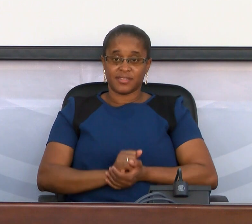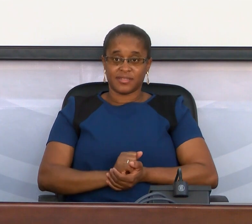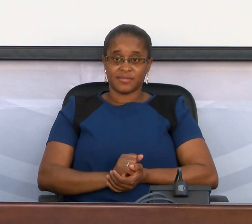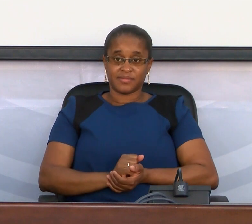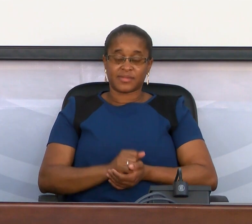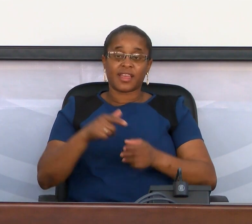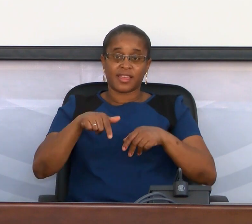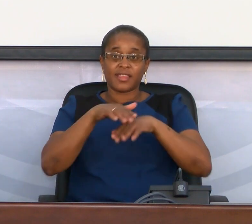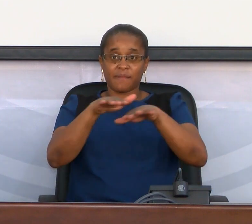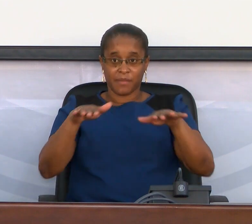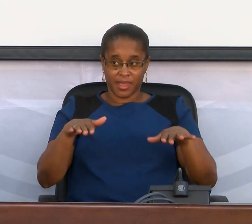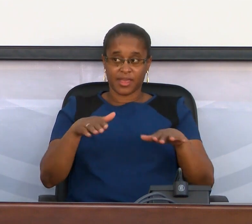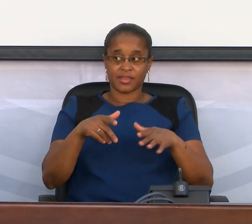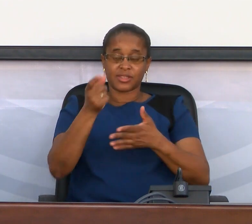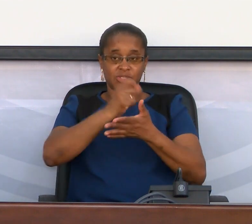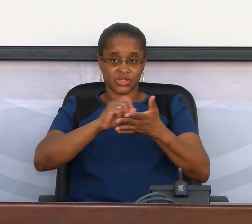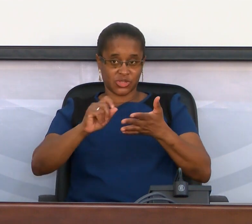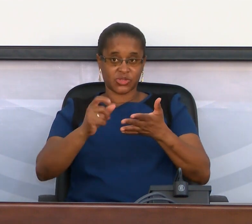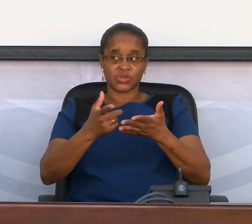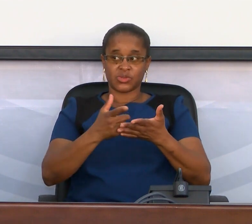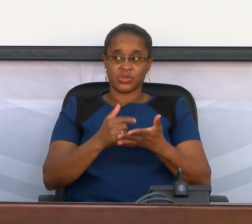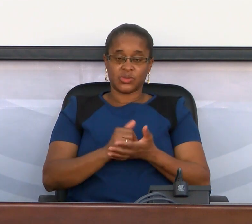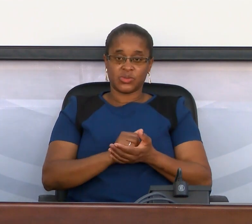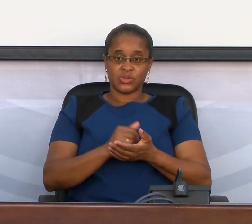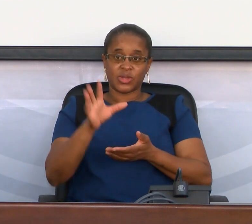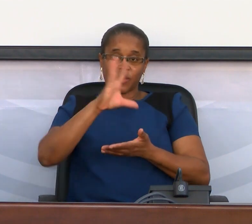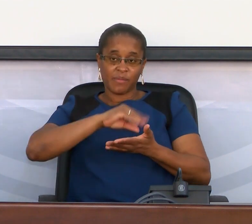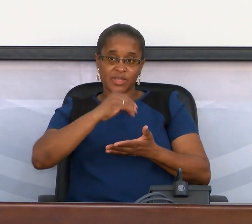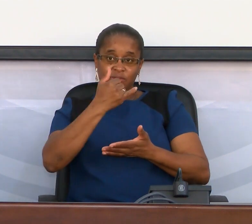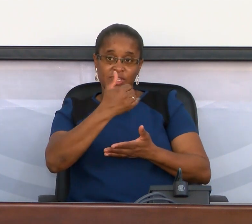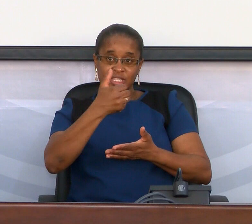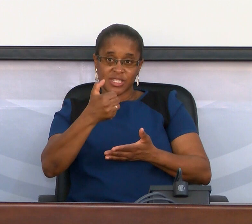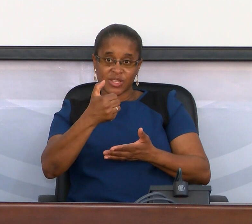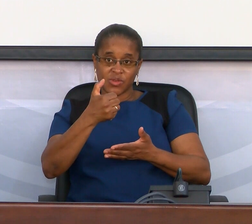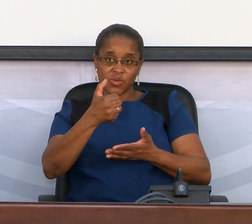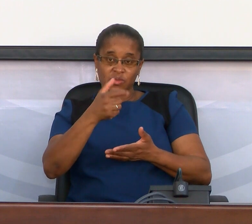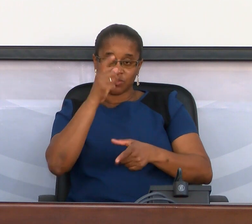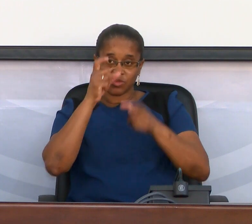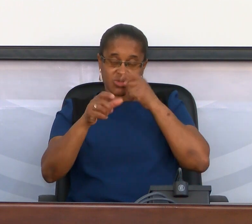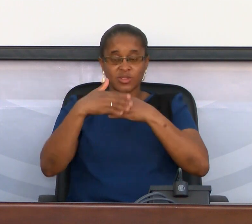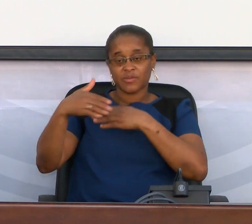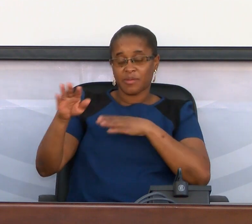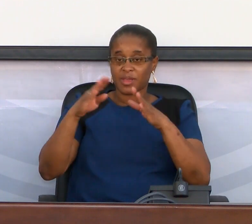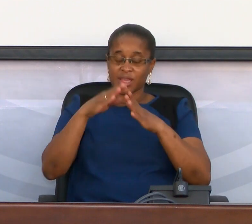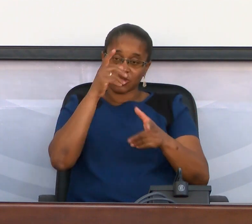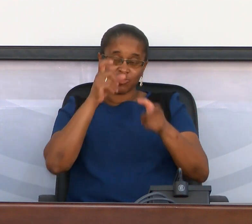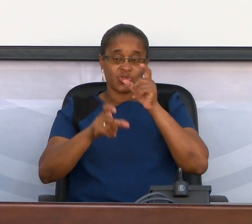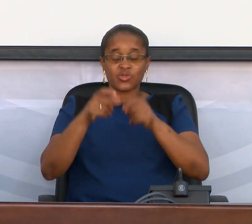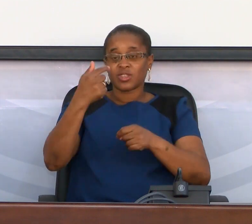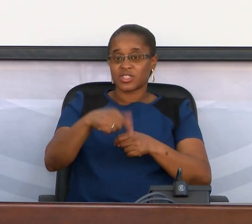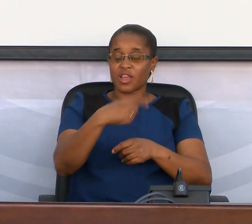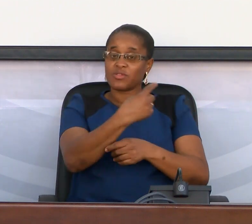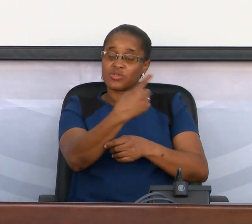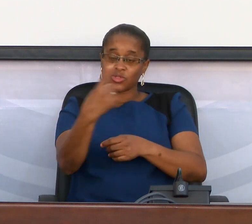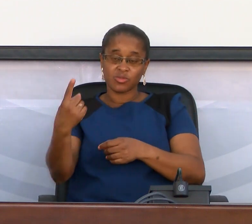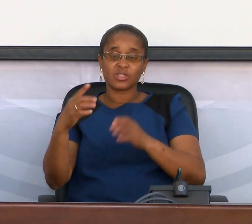O Conselho da Praia registou mais 25 altas de pessoas que estavam no